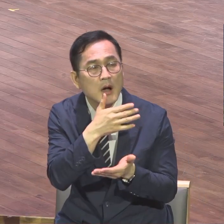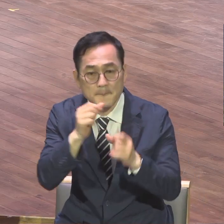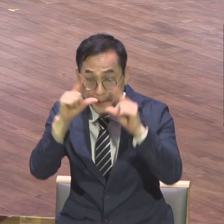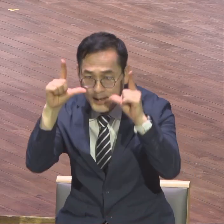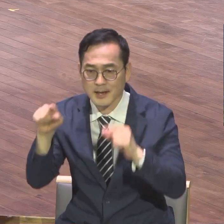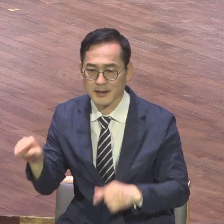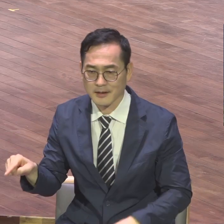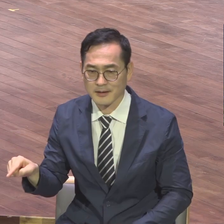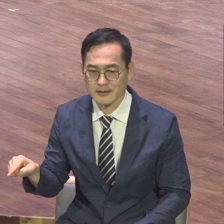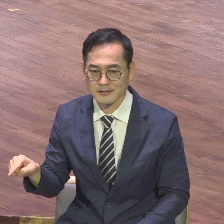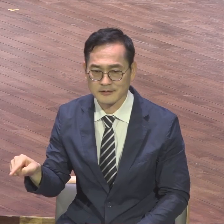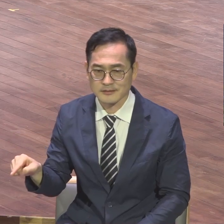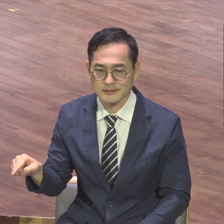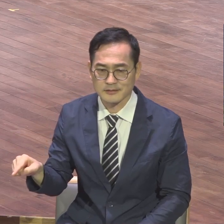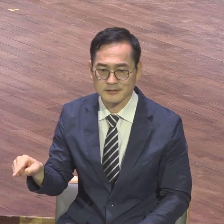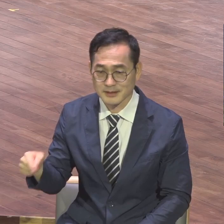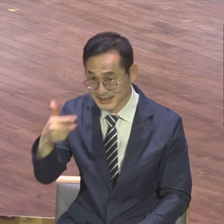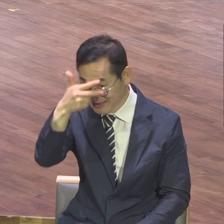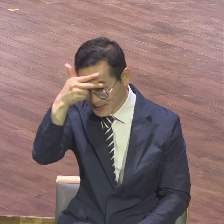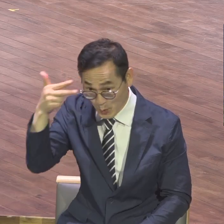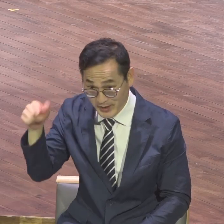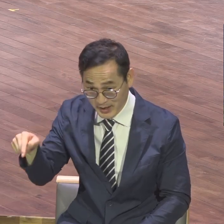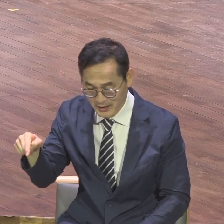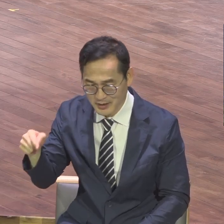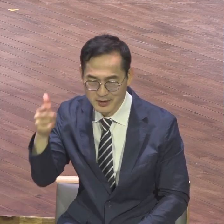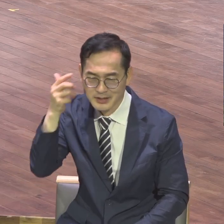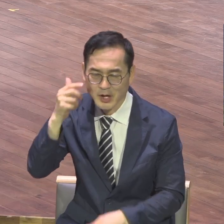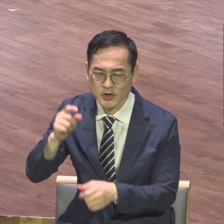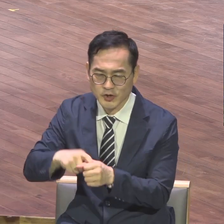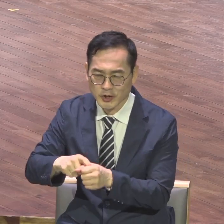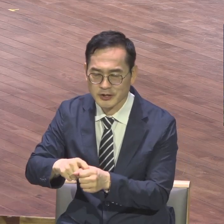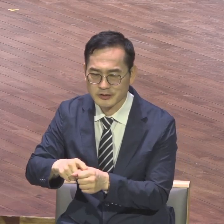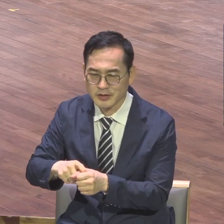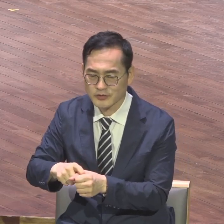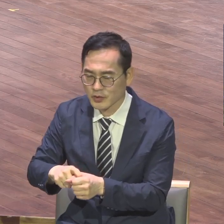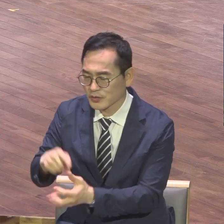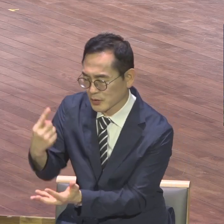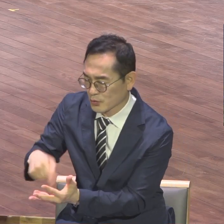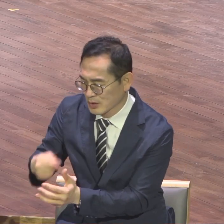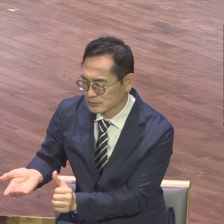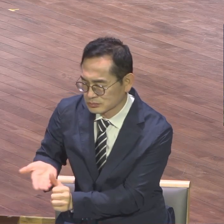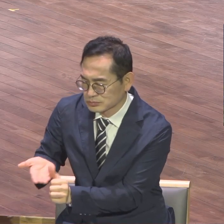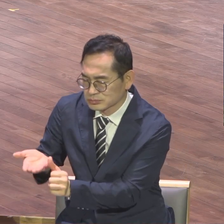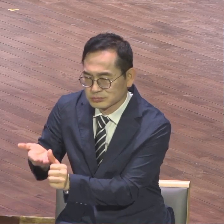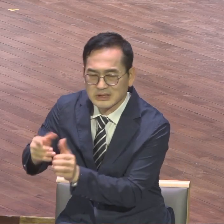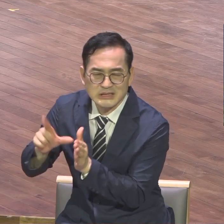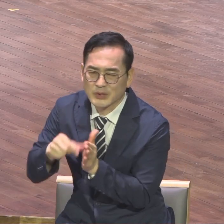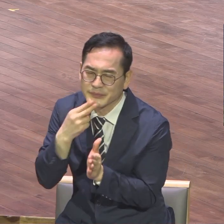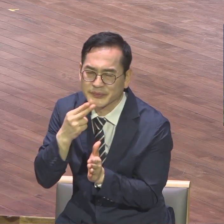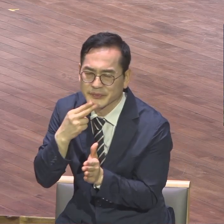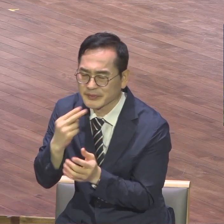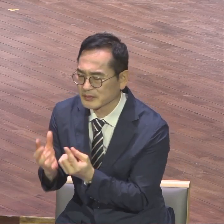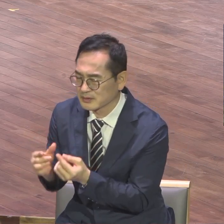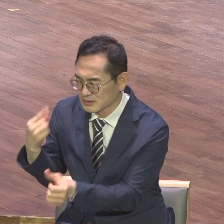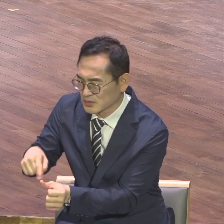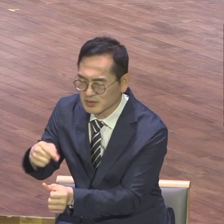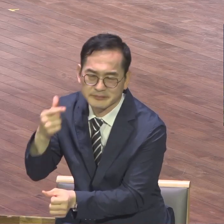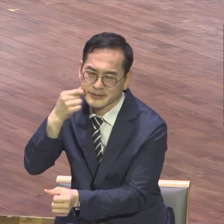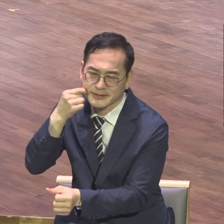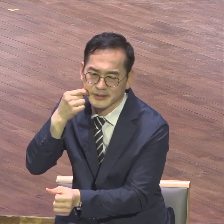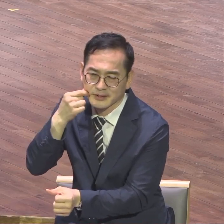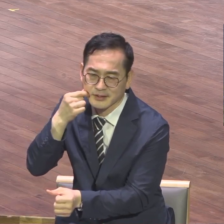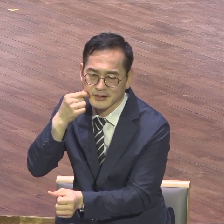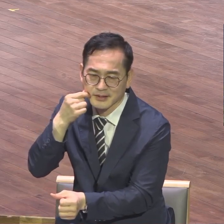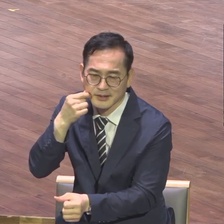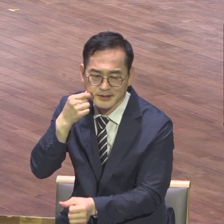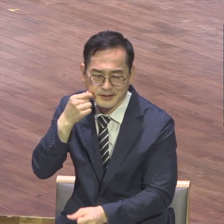디모데는 영적 양육을 받을 틈도 없이 바울과 헤어집니다. 왜냐하면 이 안디옥과 이고니온에서